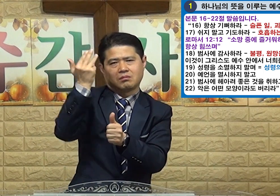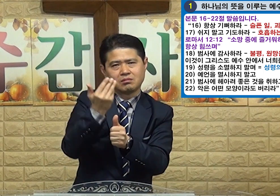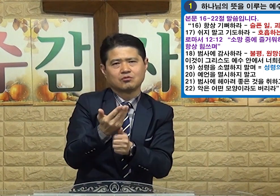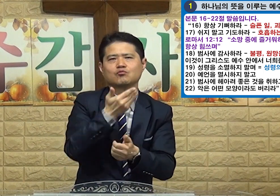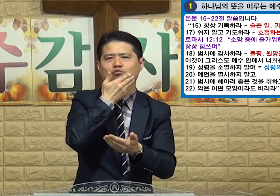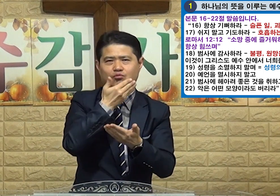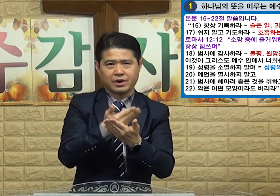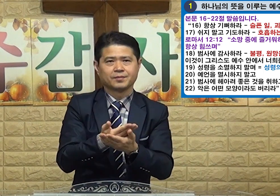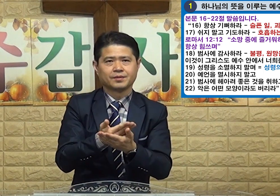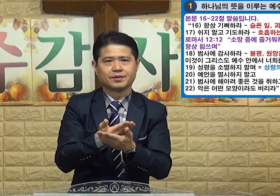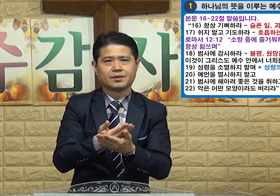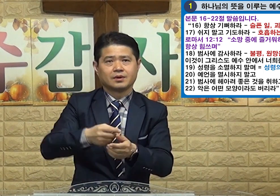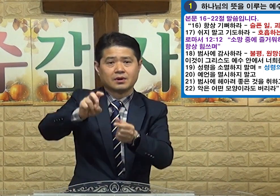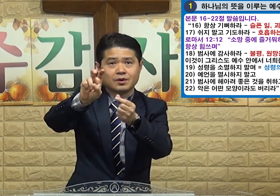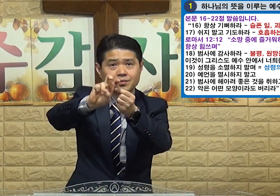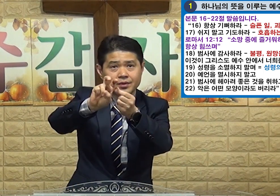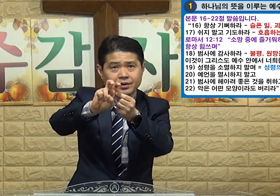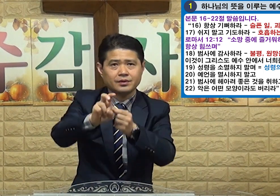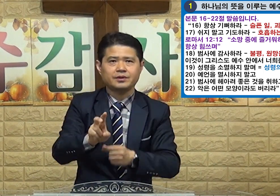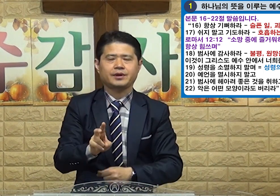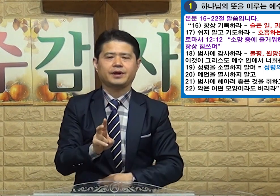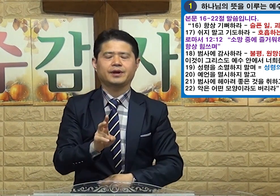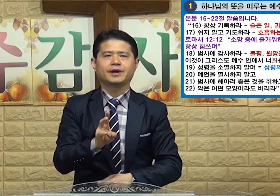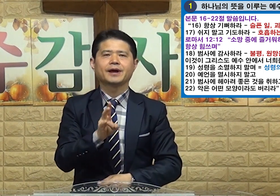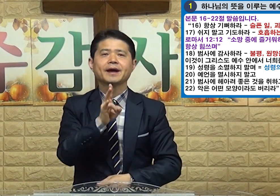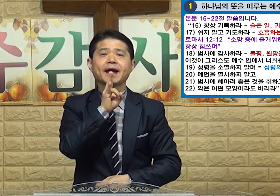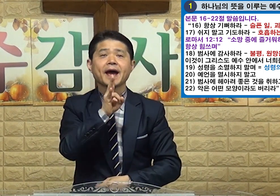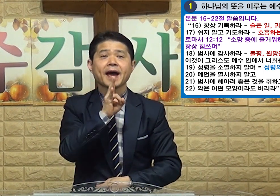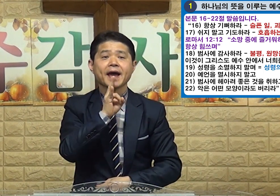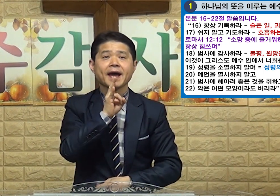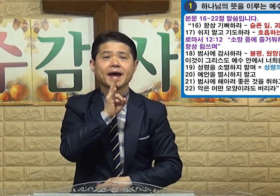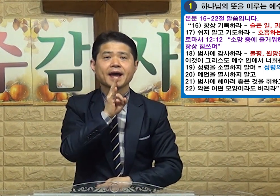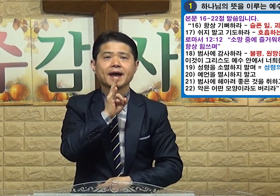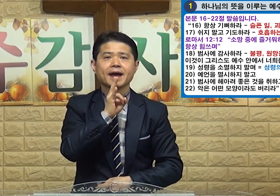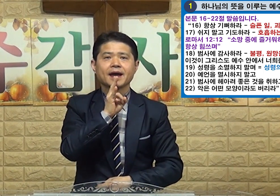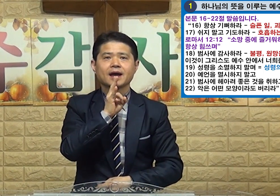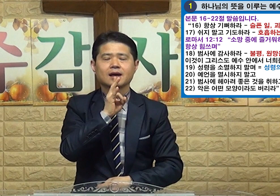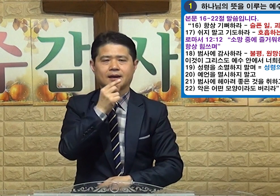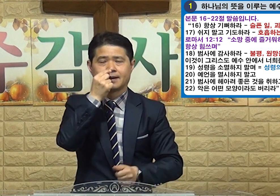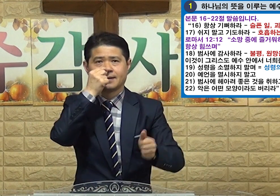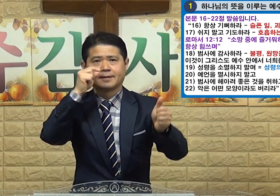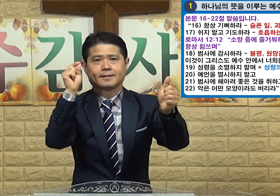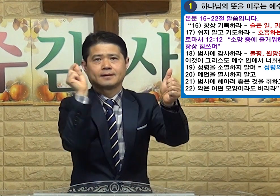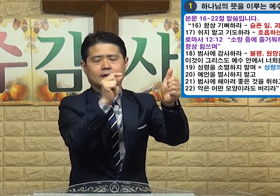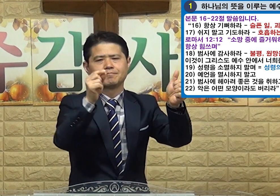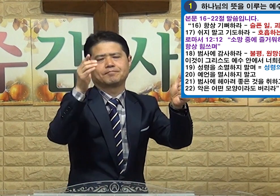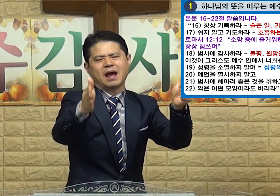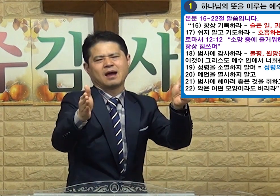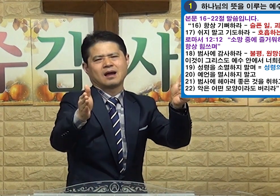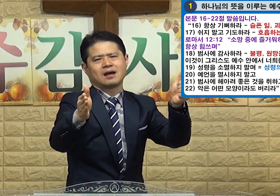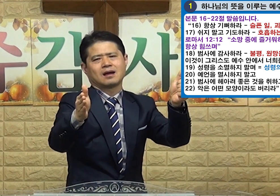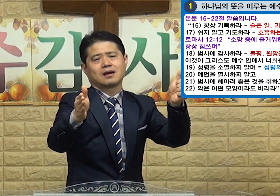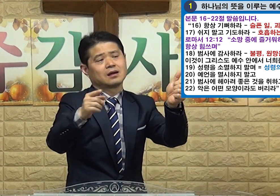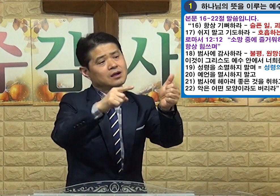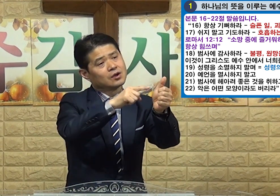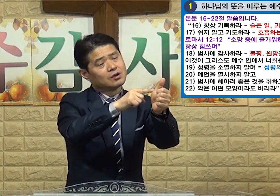제하여 주시고 우리에게 성령의 불로 임하신 것입니다. 20절에 예언을 멸시하지